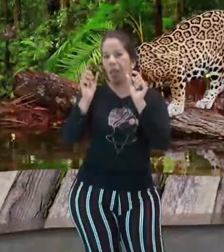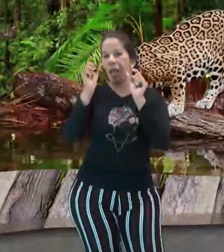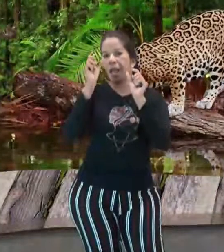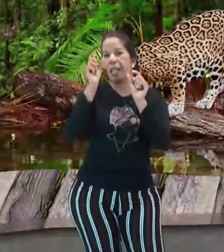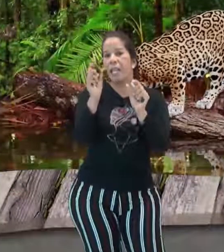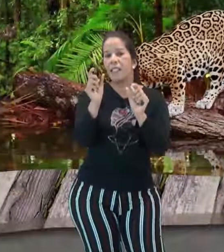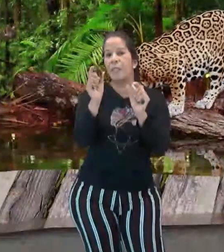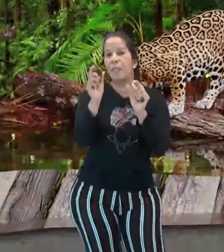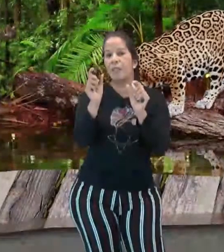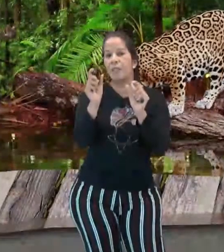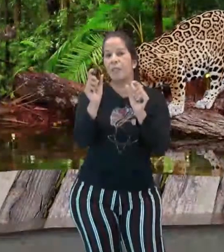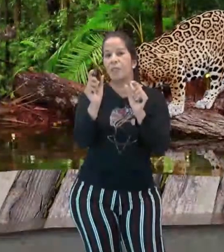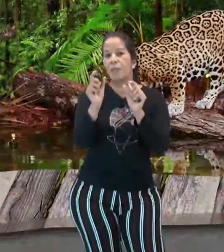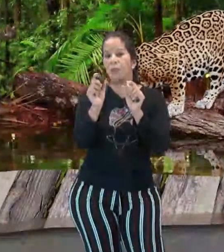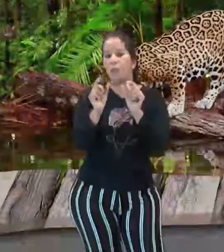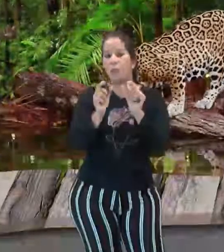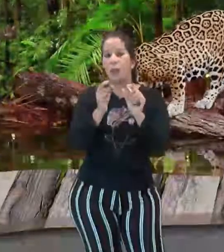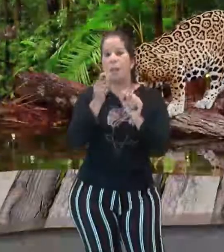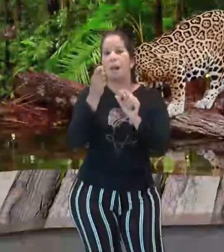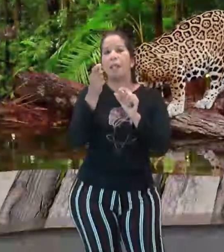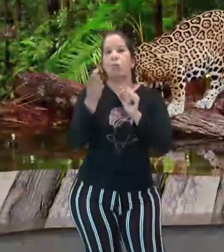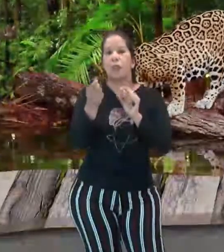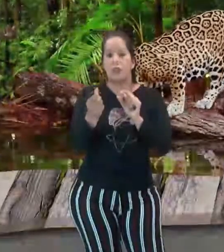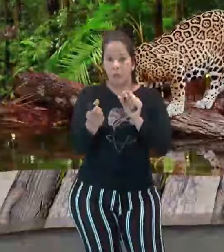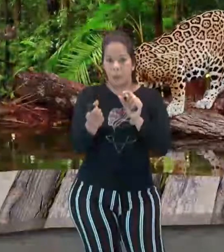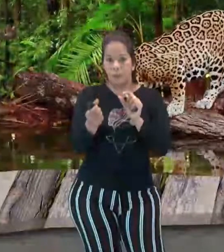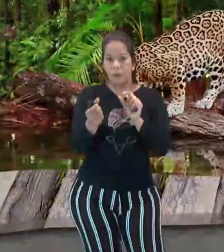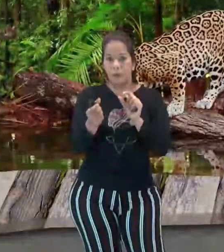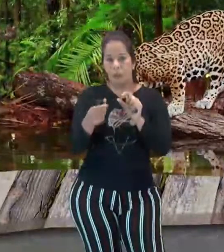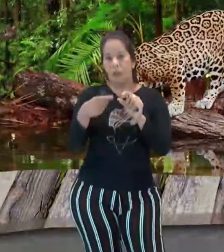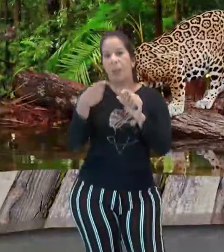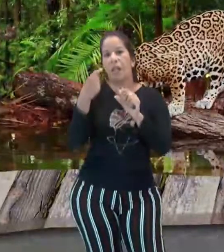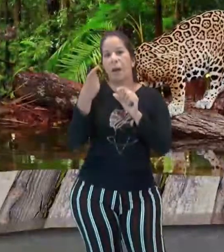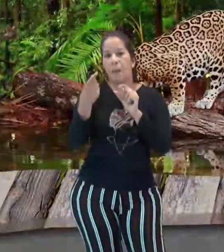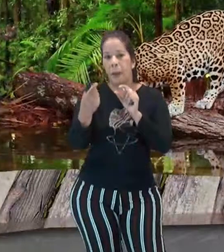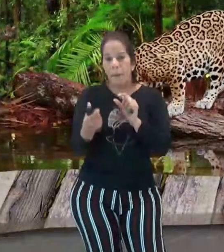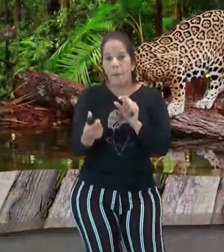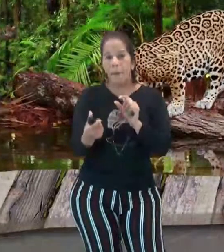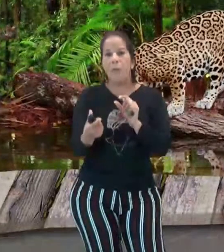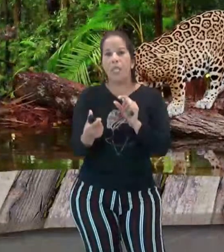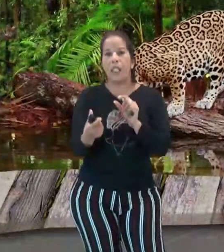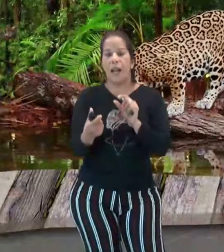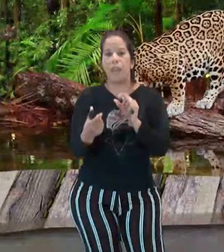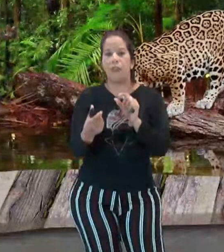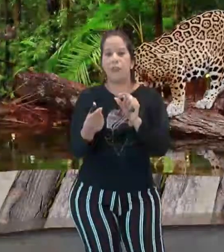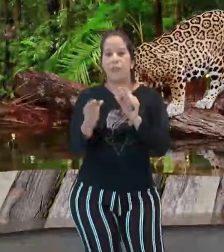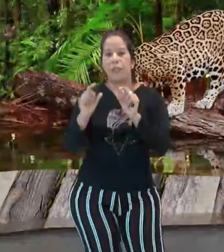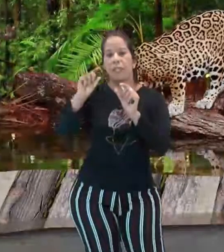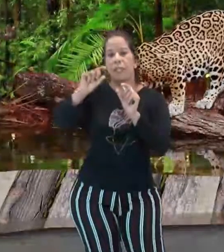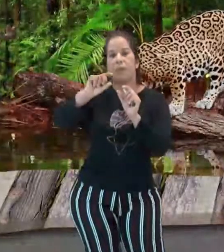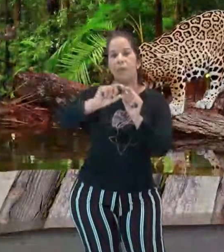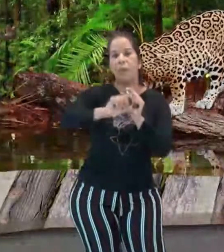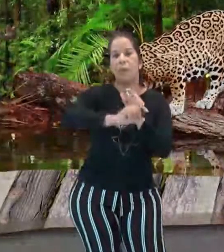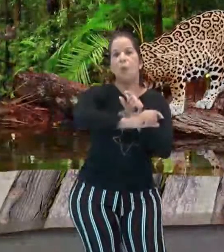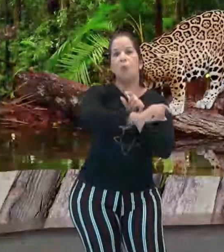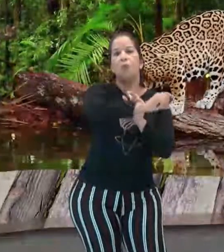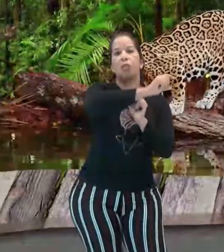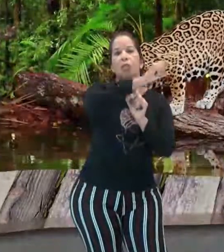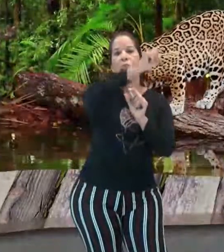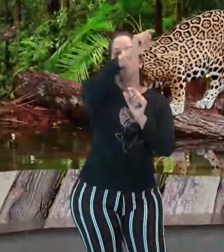testículos. Nesses epidídimos, eles vão sofrer a maturação, vão ganhar uma mobilidade e depois vão